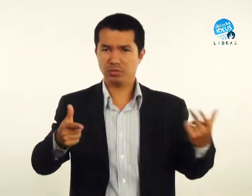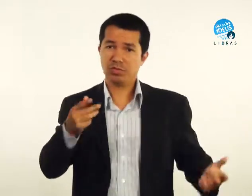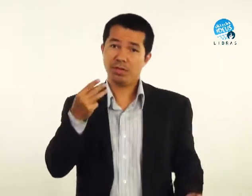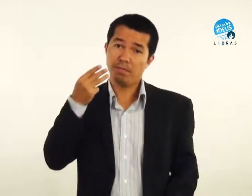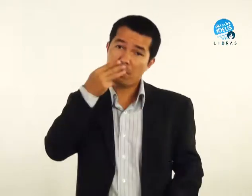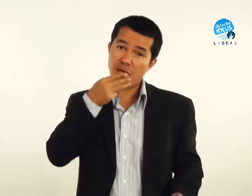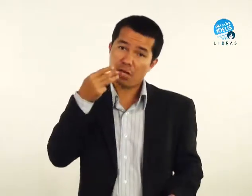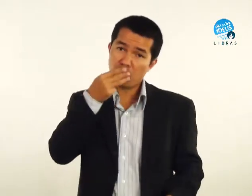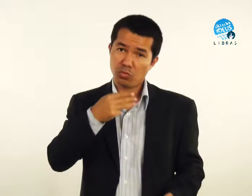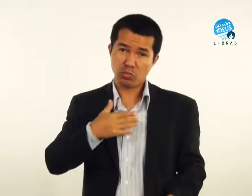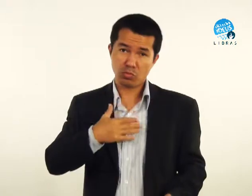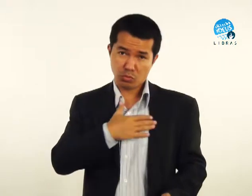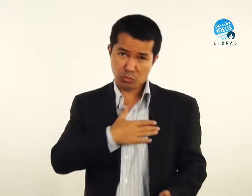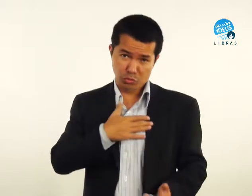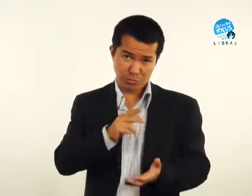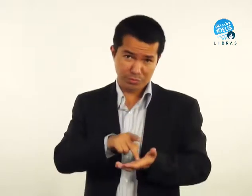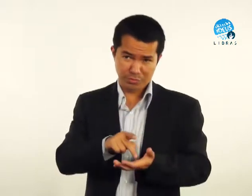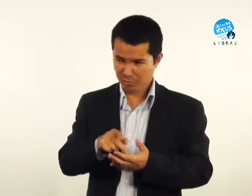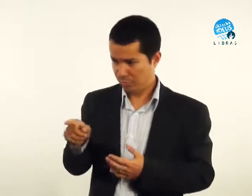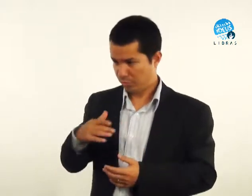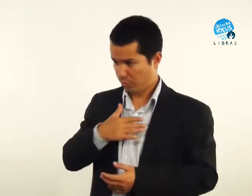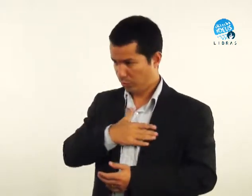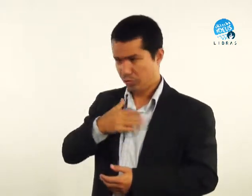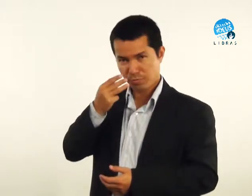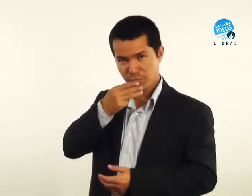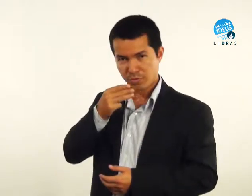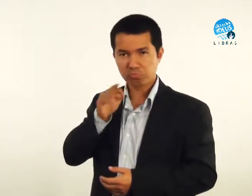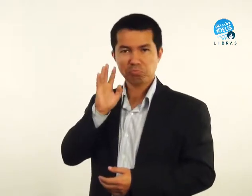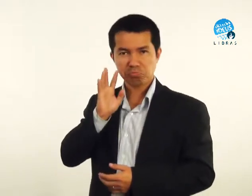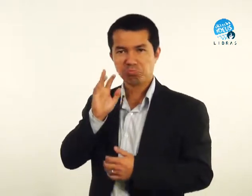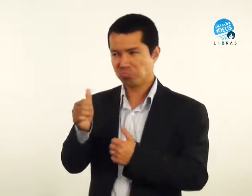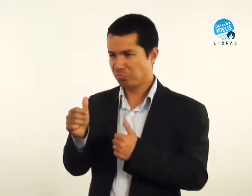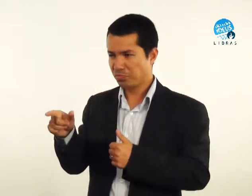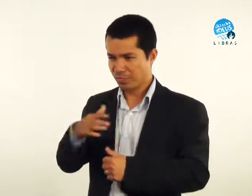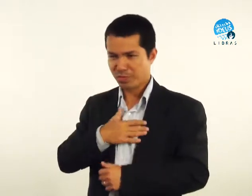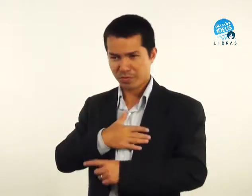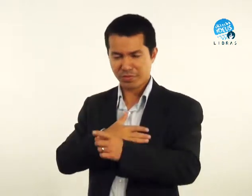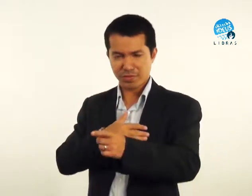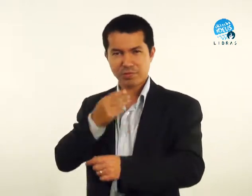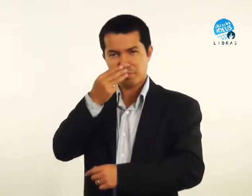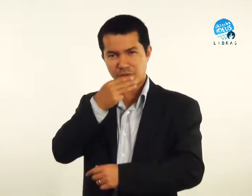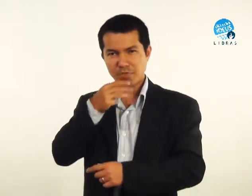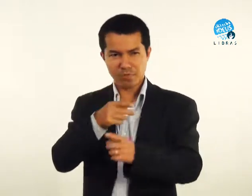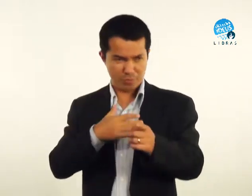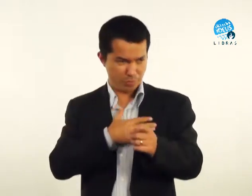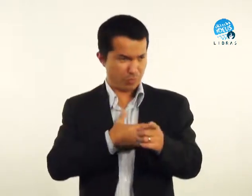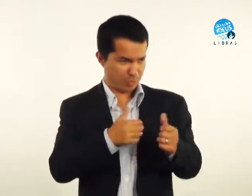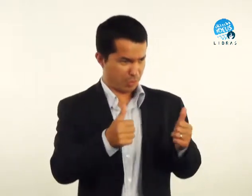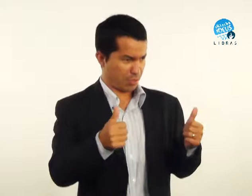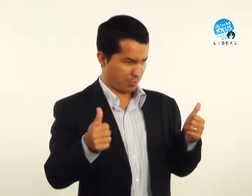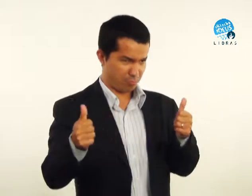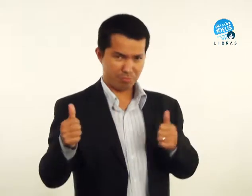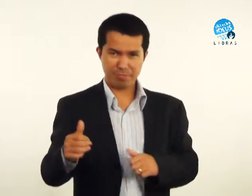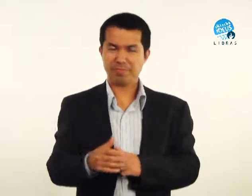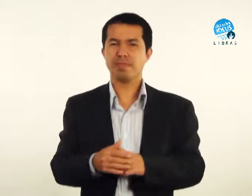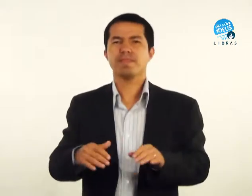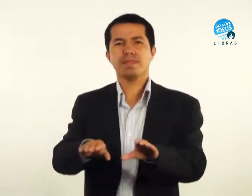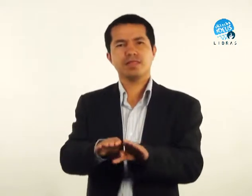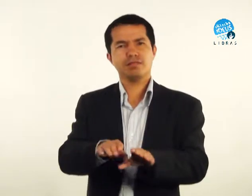Mel é legal, né? Quem gosta de mel aqui, né? Ah, legal, tá bom. Gosta de mel aí também? Gosta? Tá? Acompanhado